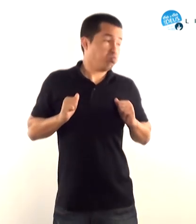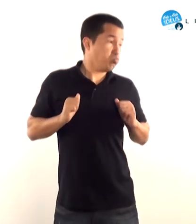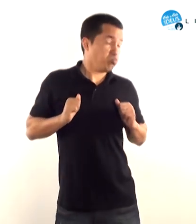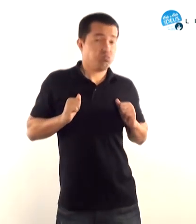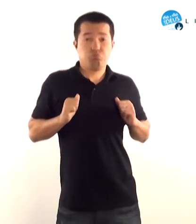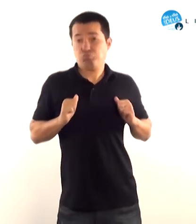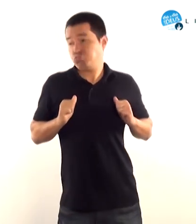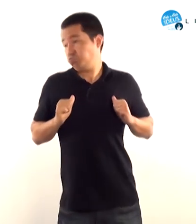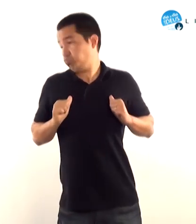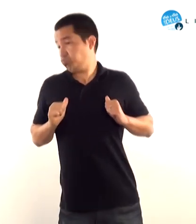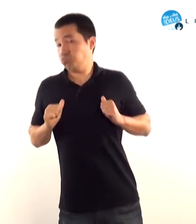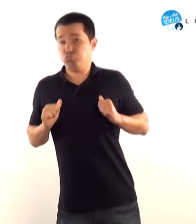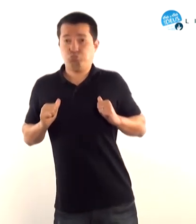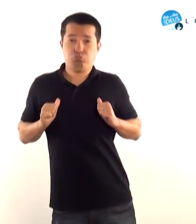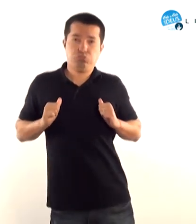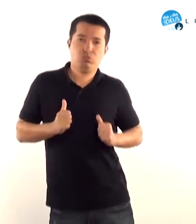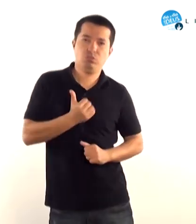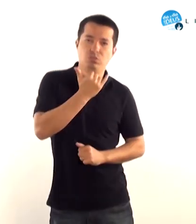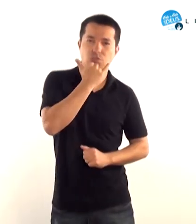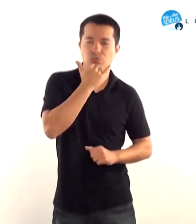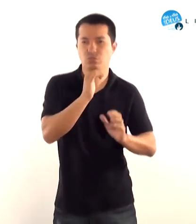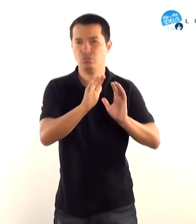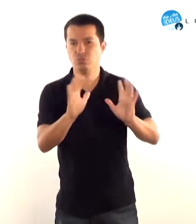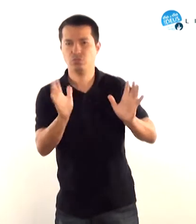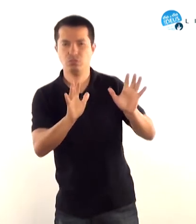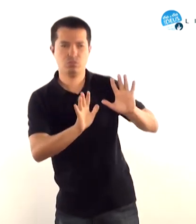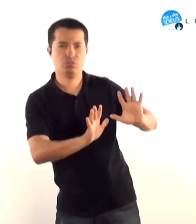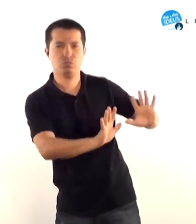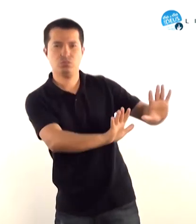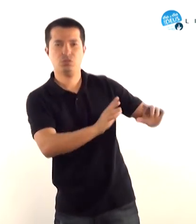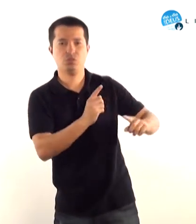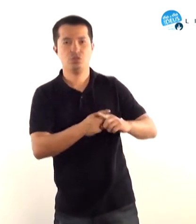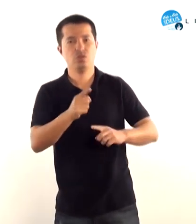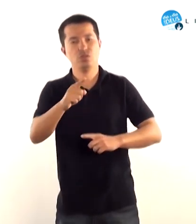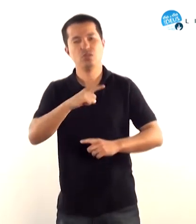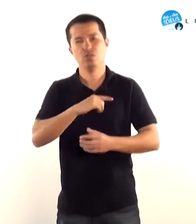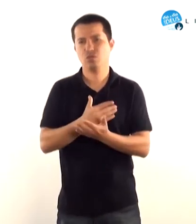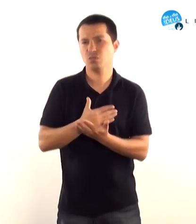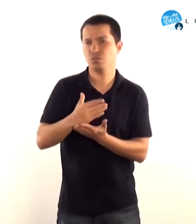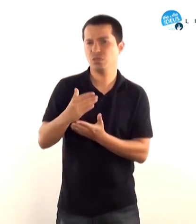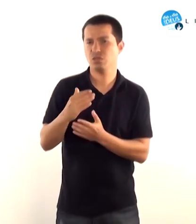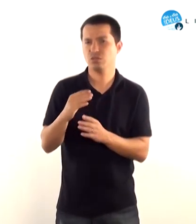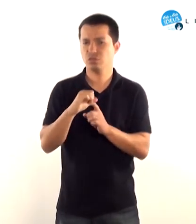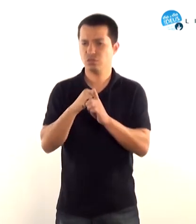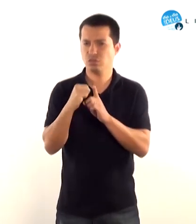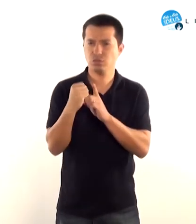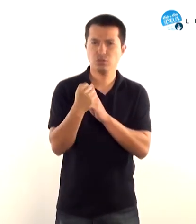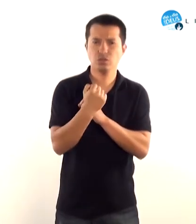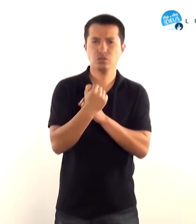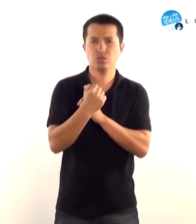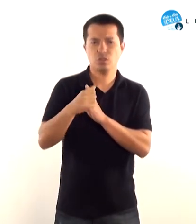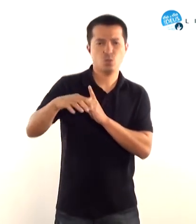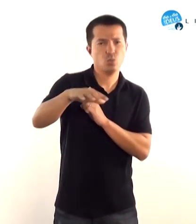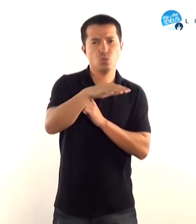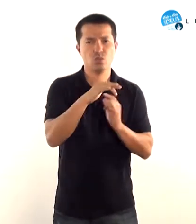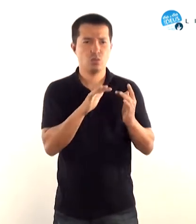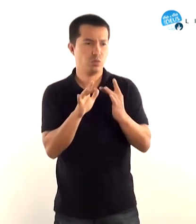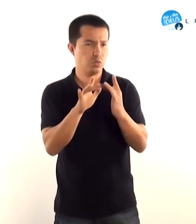E você está se tornando tão secular como qualquer pessoa da sociedade, onde ninguém